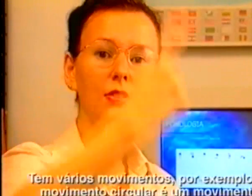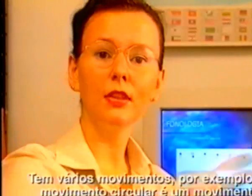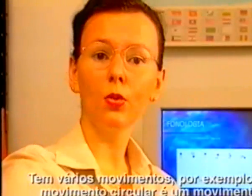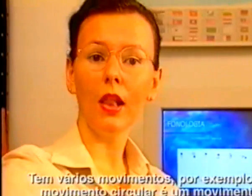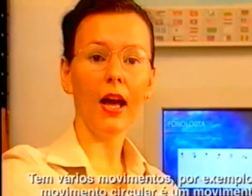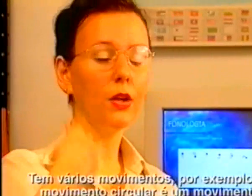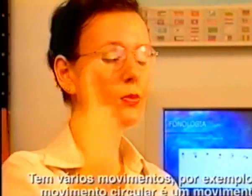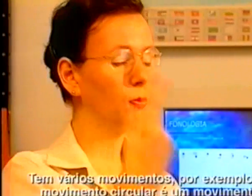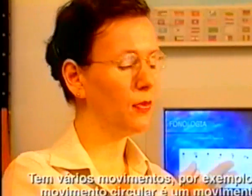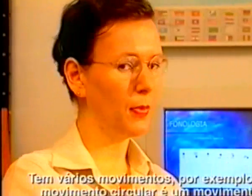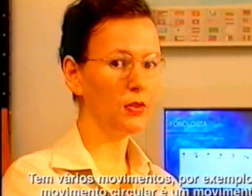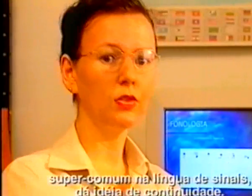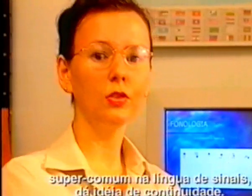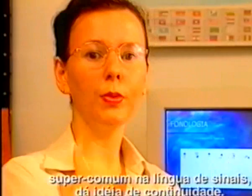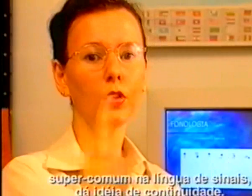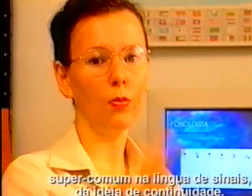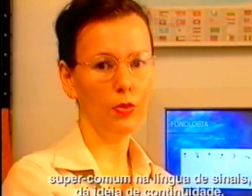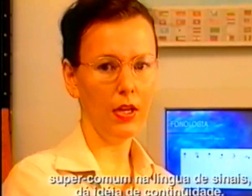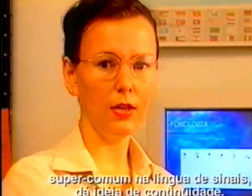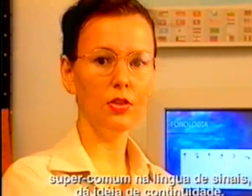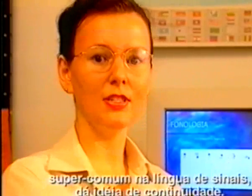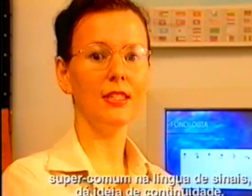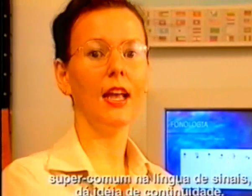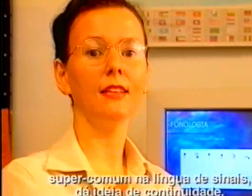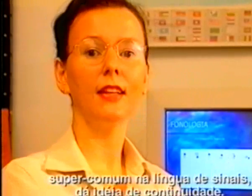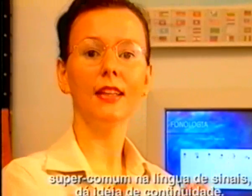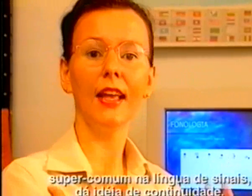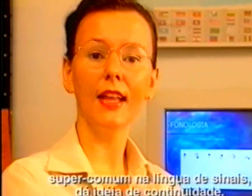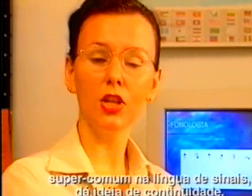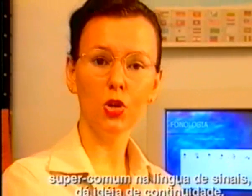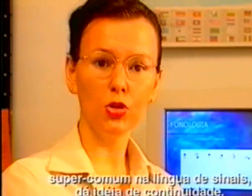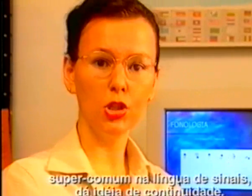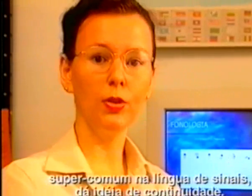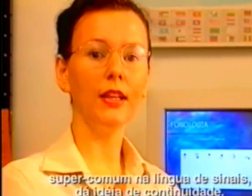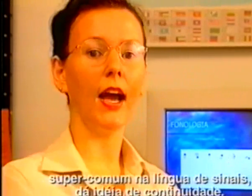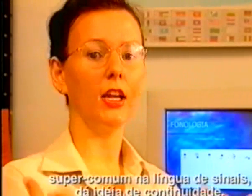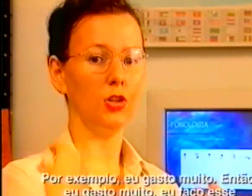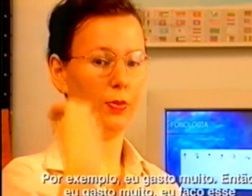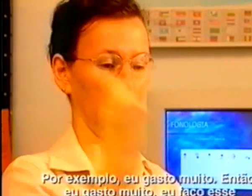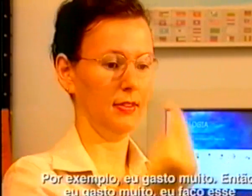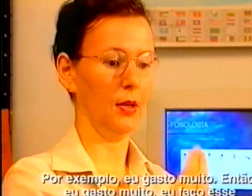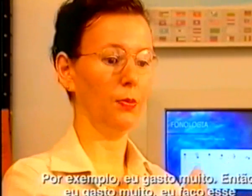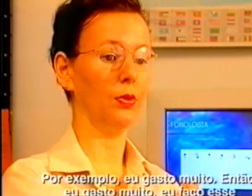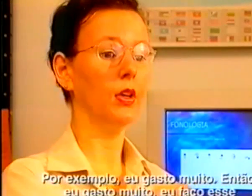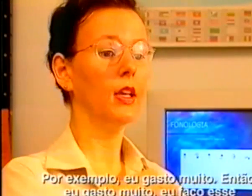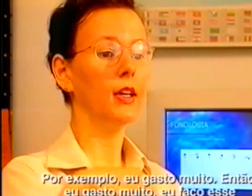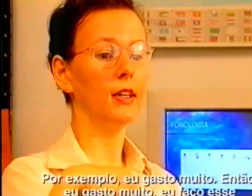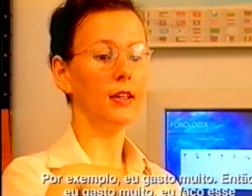movimento circular é um movimento super comum na língua de sinais, ele dá a ideia de continuidade, por exemplo,